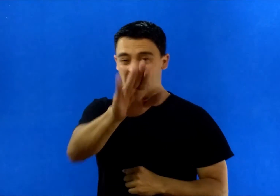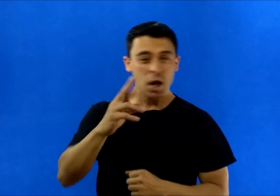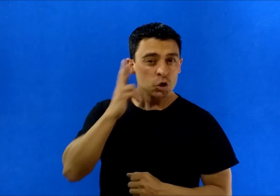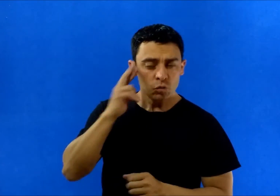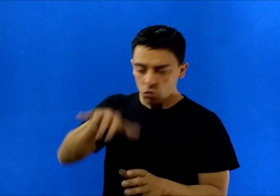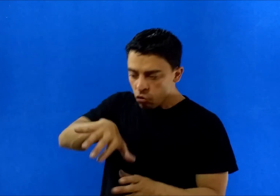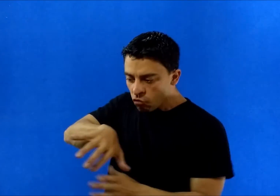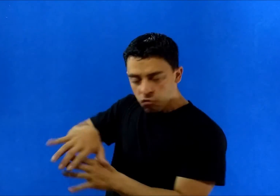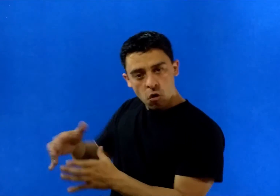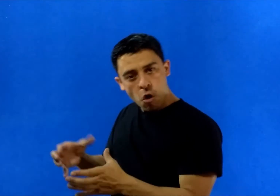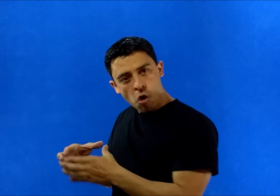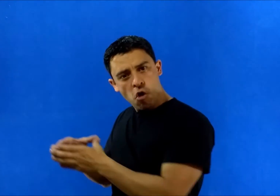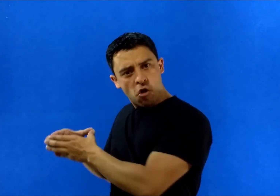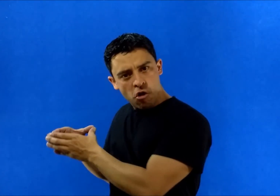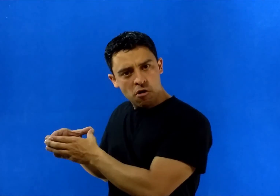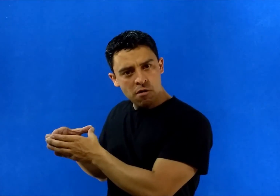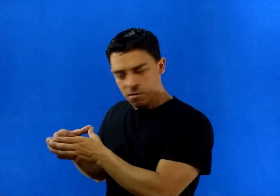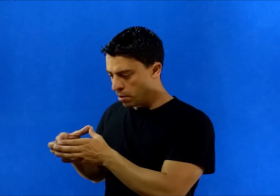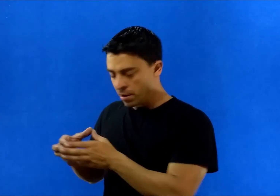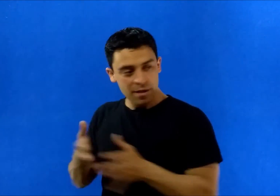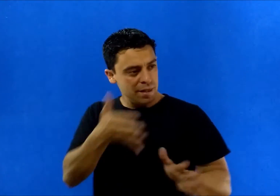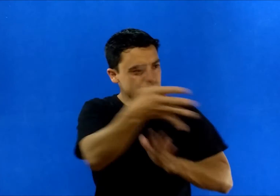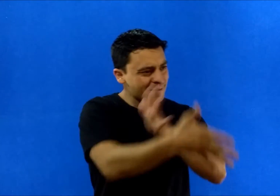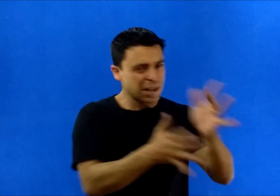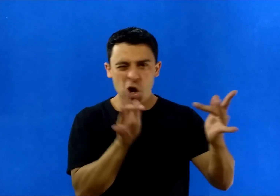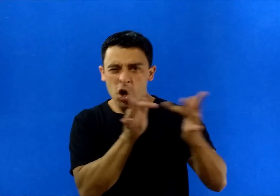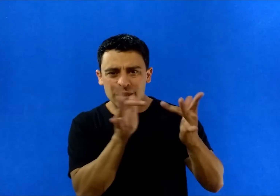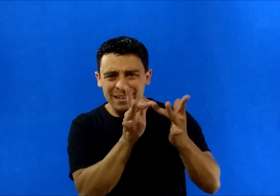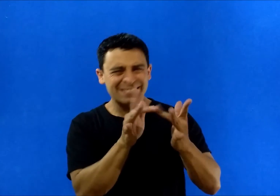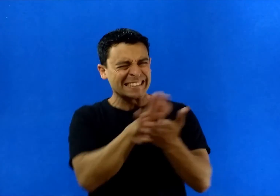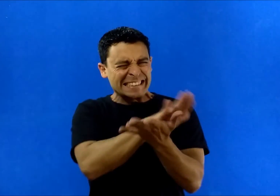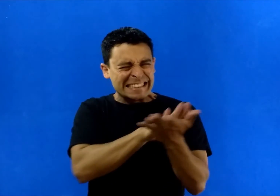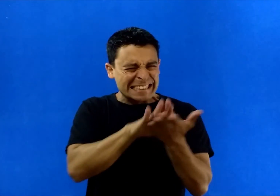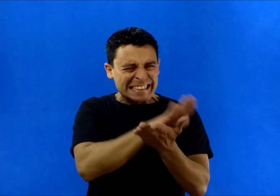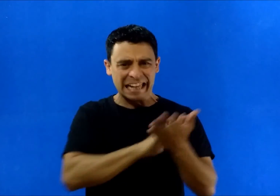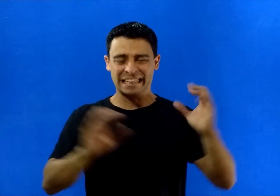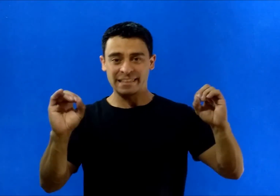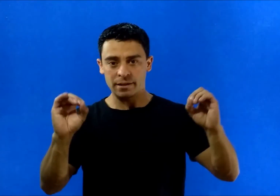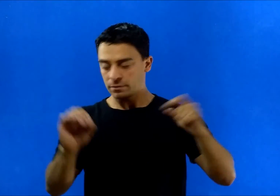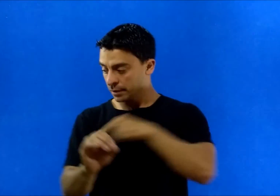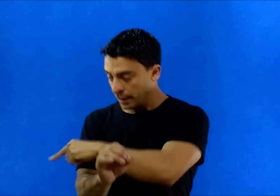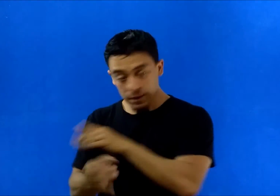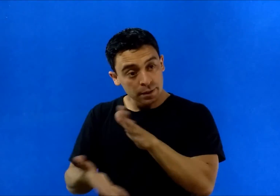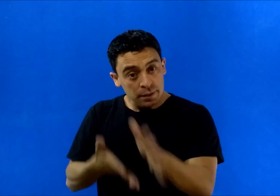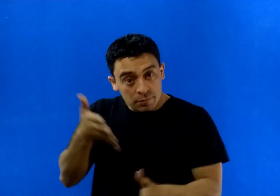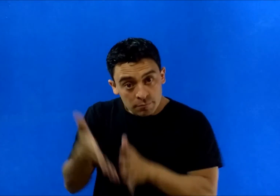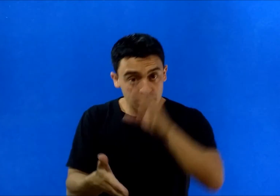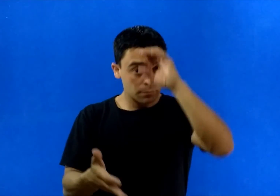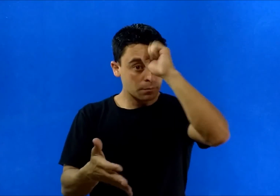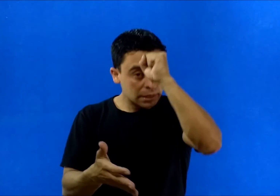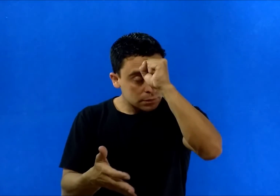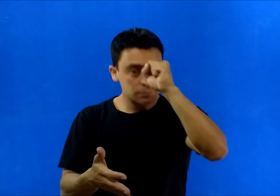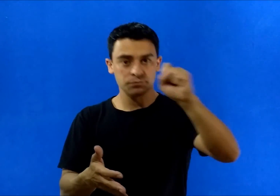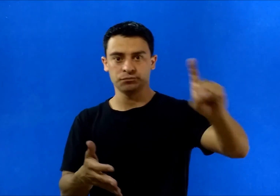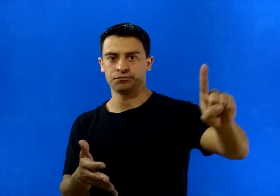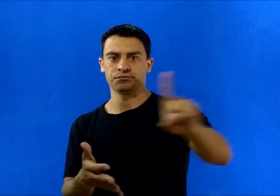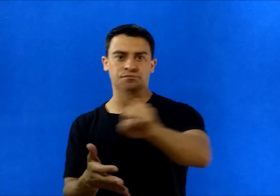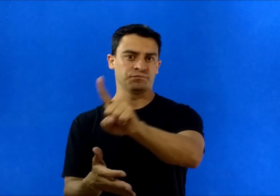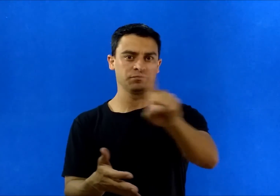bem a sua língua. Por exemplo, o grupo de surdo que não tem nenhum contato, não tem nenhum contato com a língua de sinais,